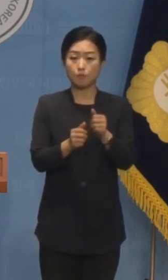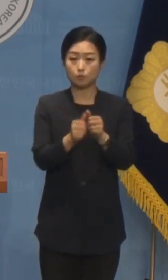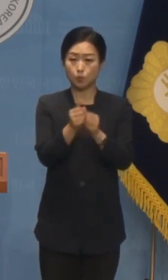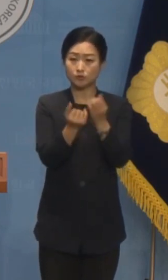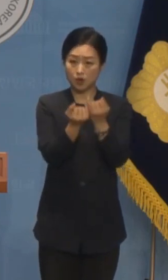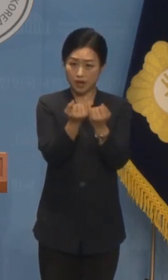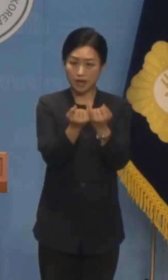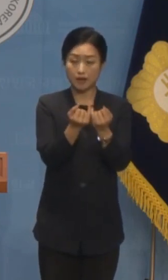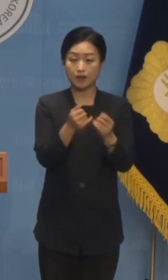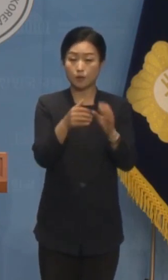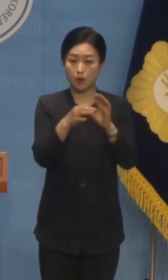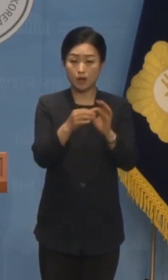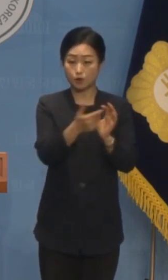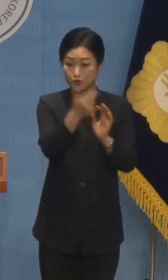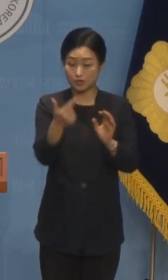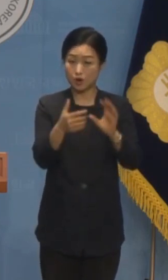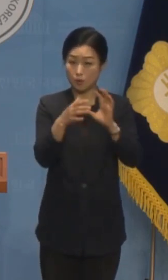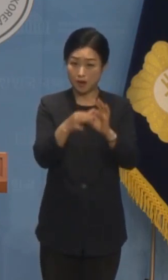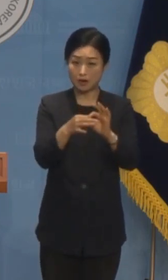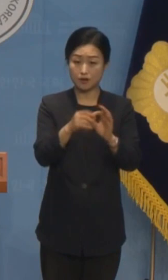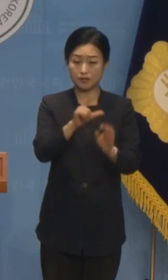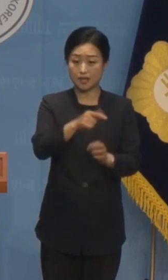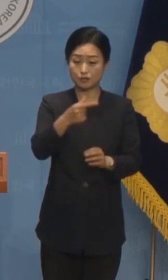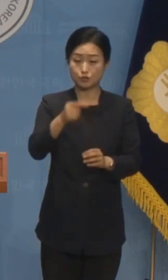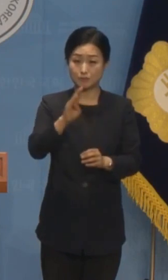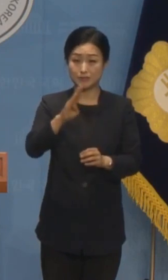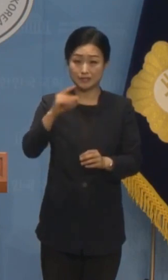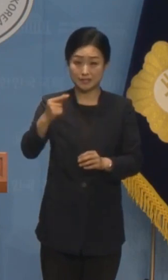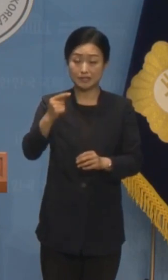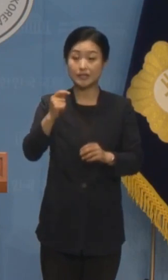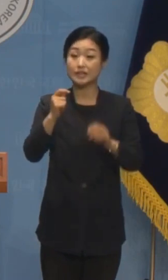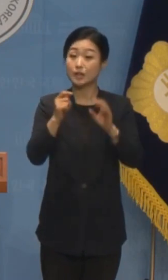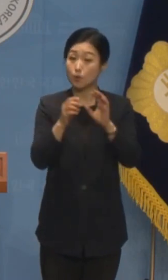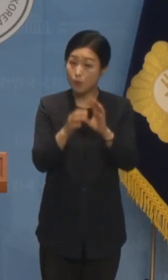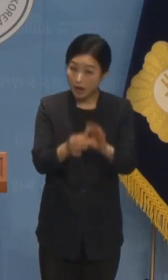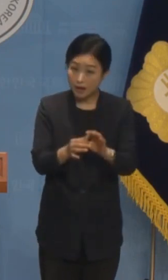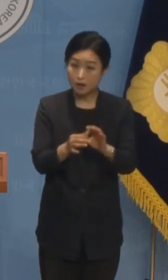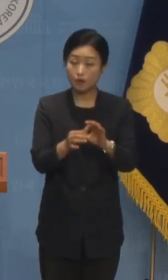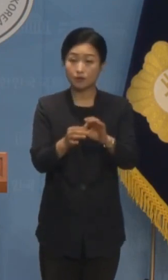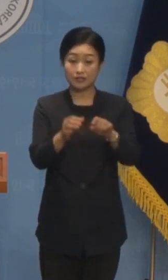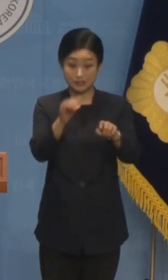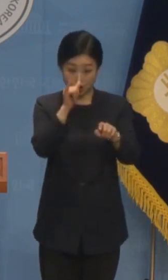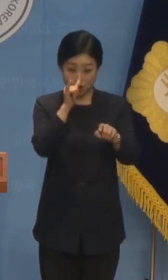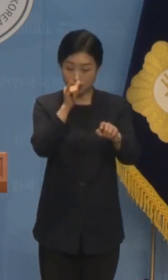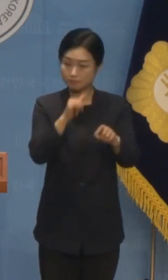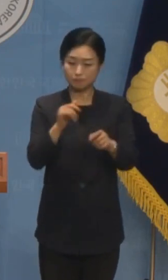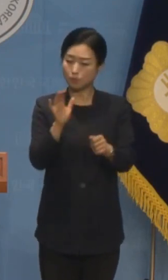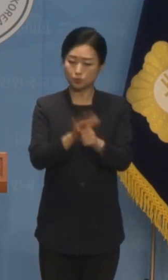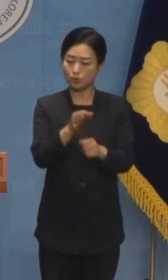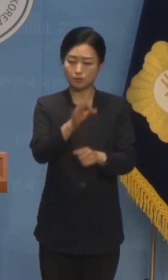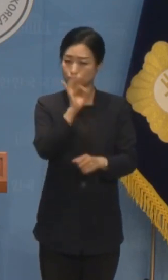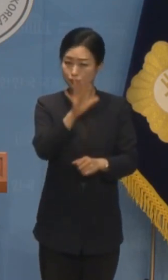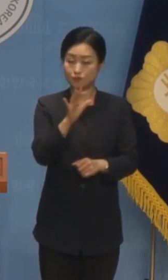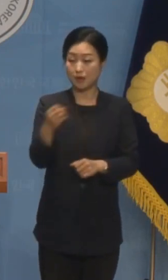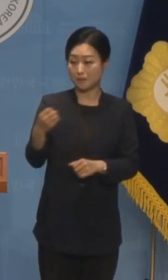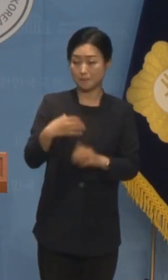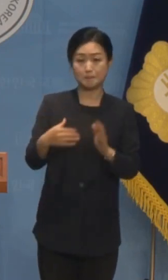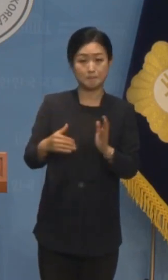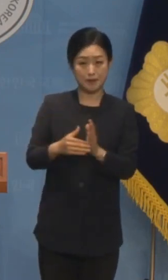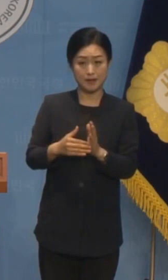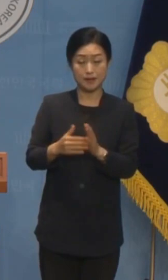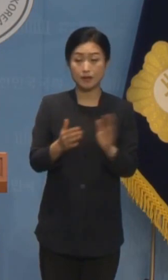교체하지 않으면 보조금을 지급하지 않겠다는 으름장을 놨던 것입니다. 이에 올해